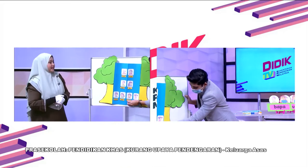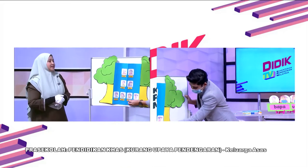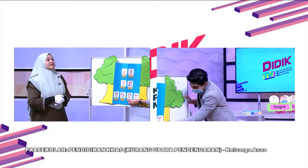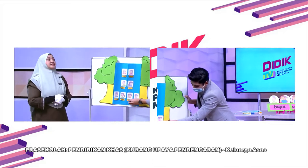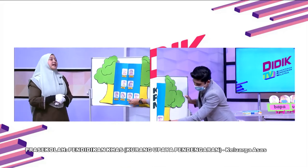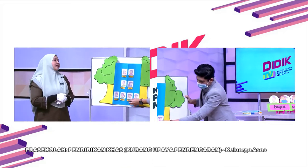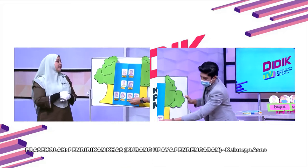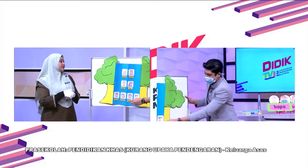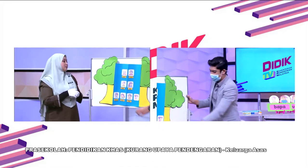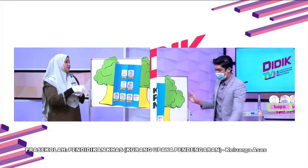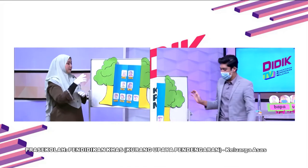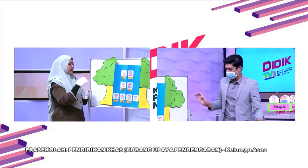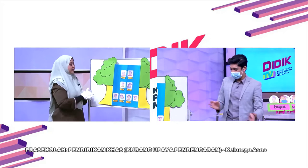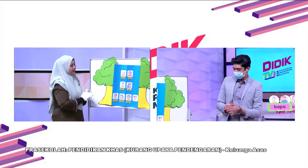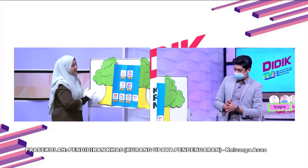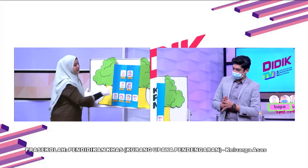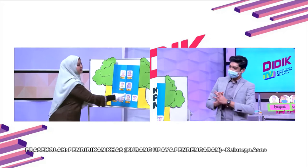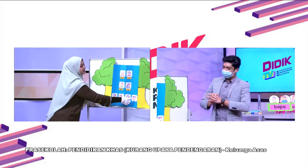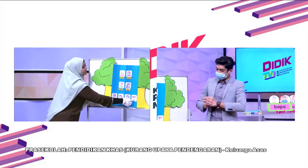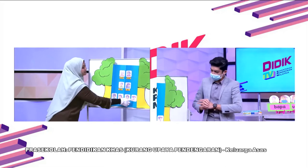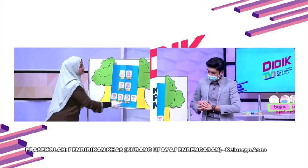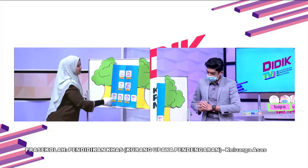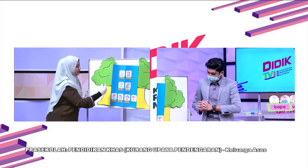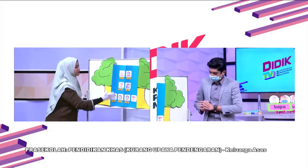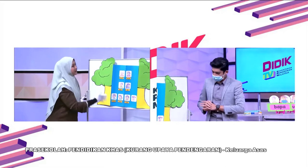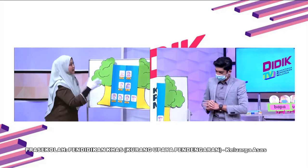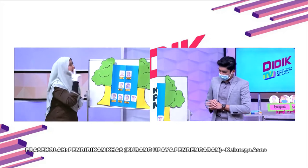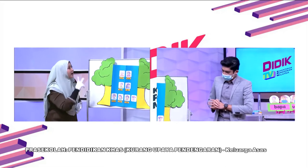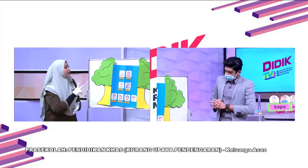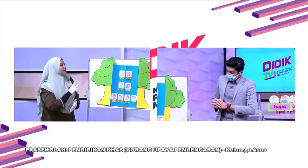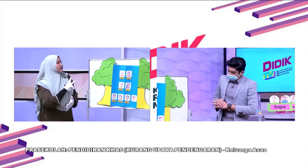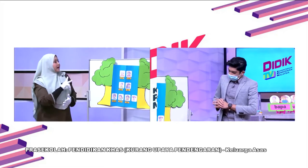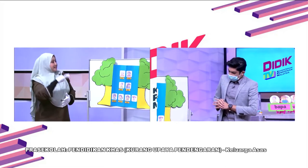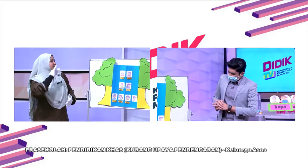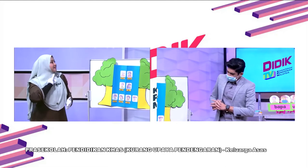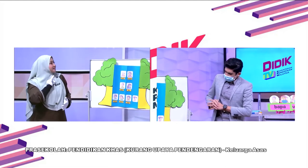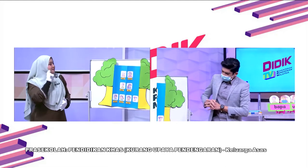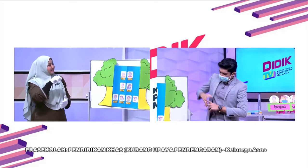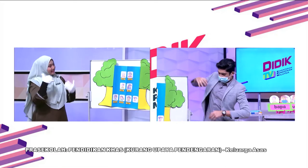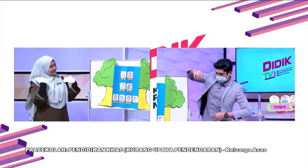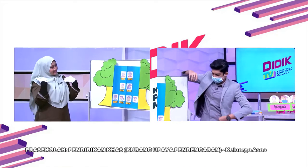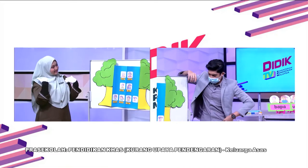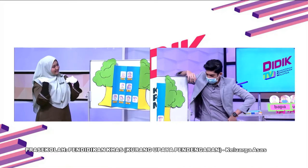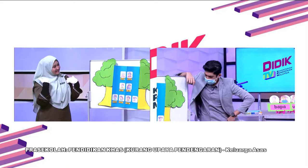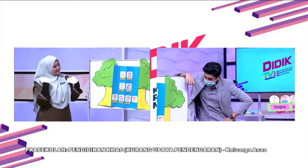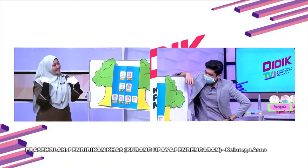terakhir namun akhir-akhir Ini satu-satunya abang Adek Aska ada saya mesti aja adik